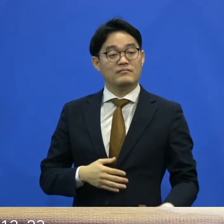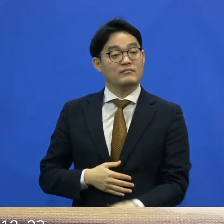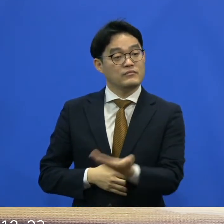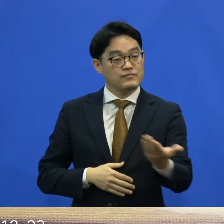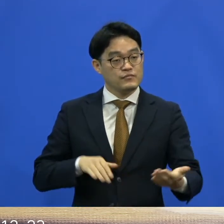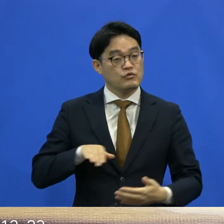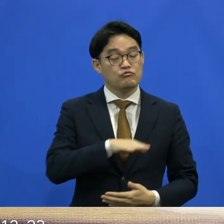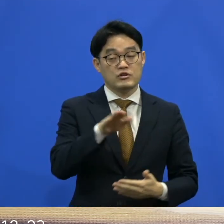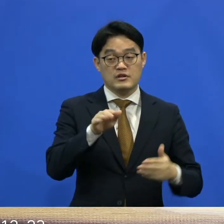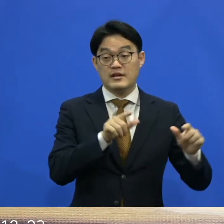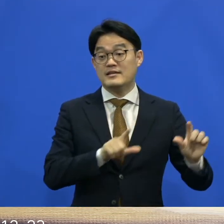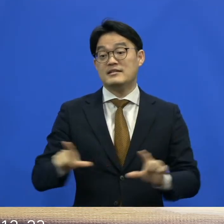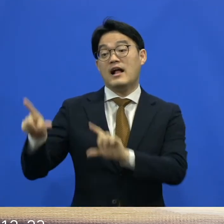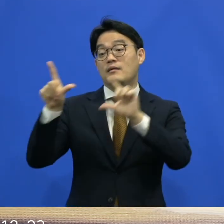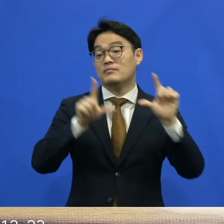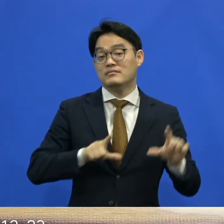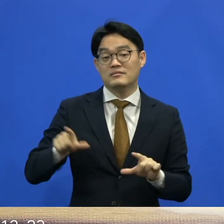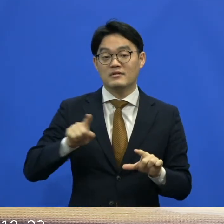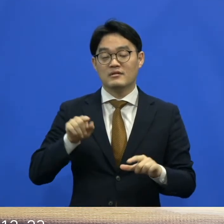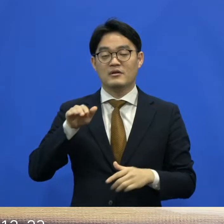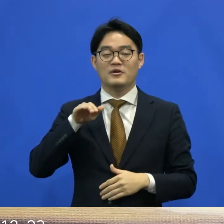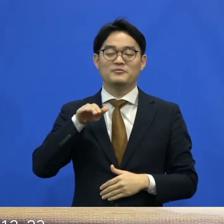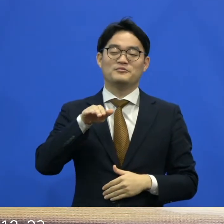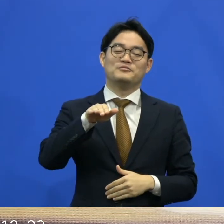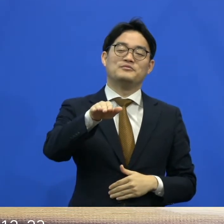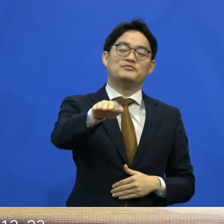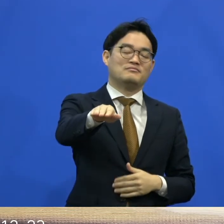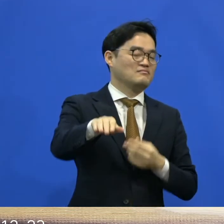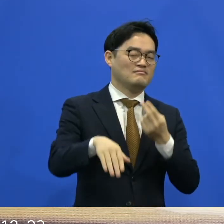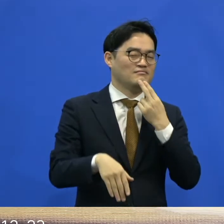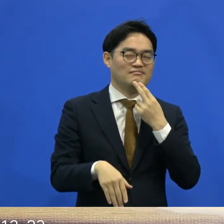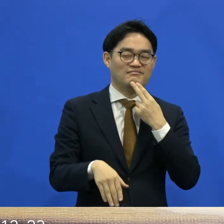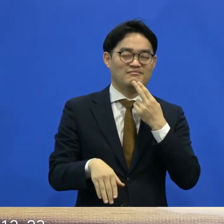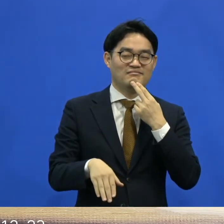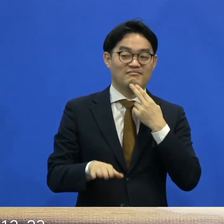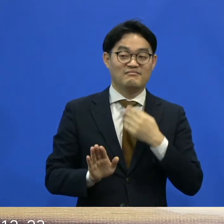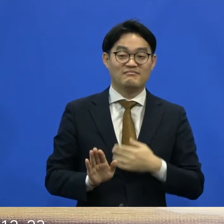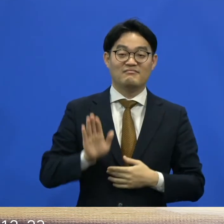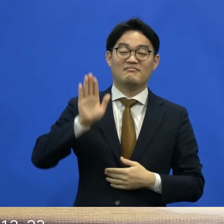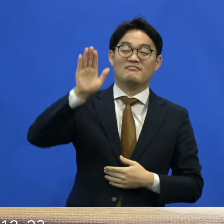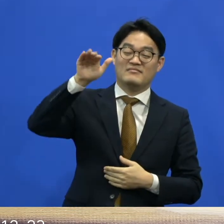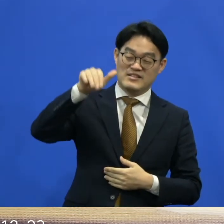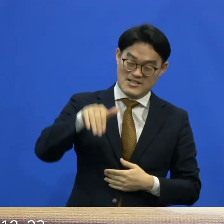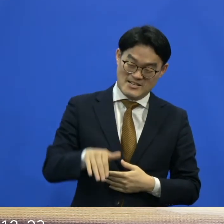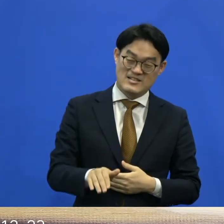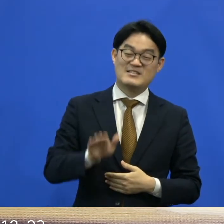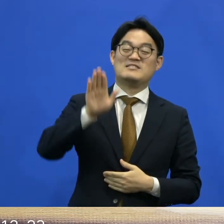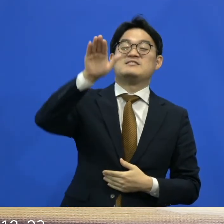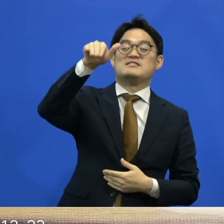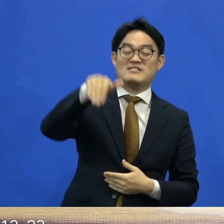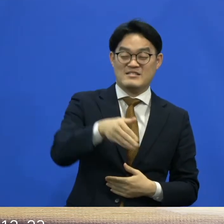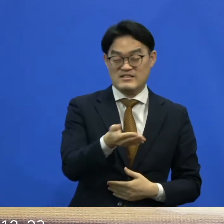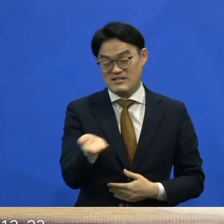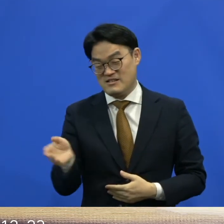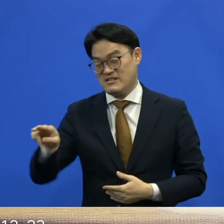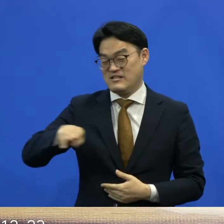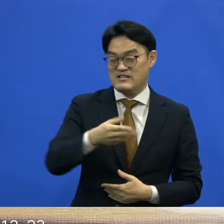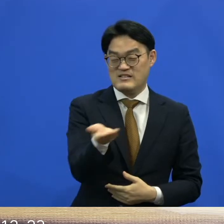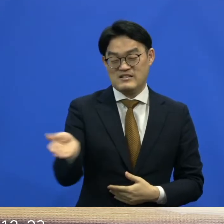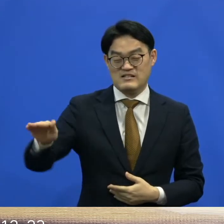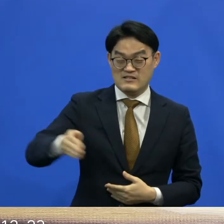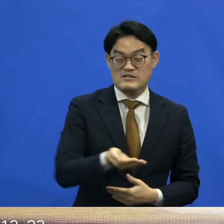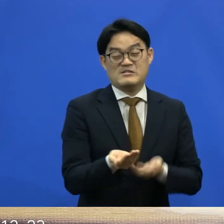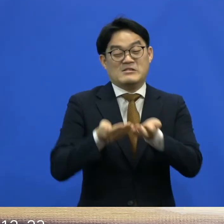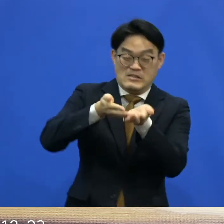굴곡이 진다. 그래서 인생은 직선길이 아닙니다. 언제나 미로와 같은